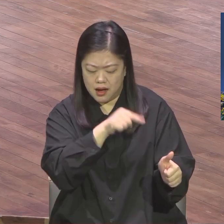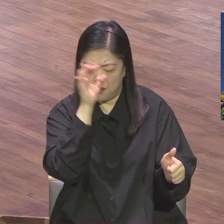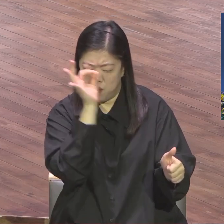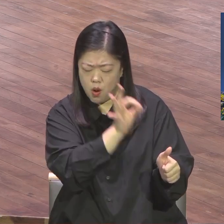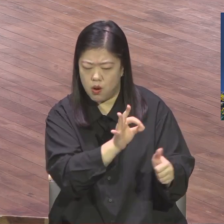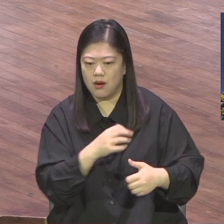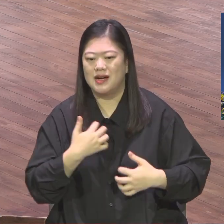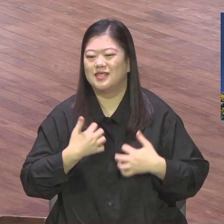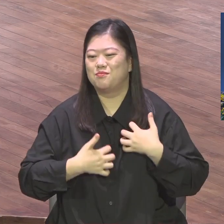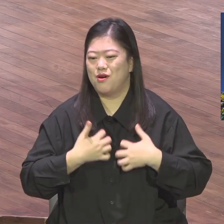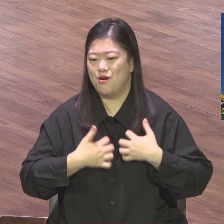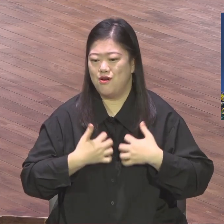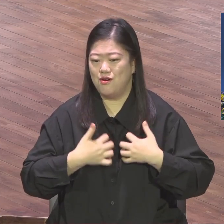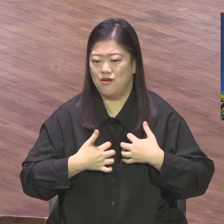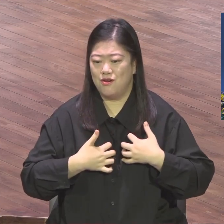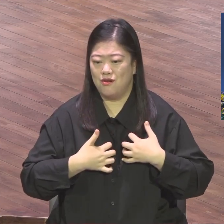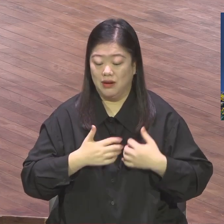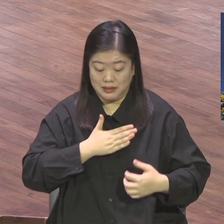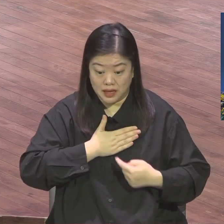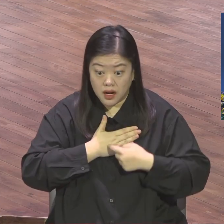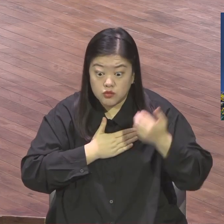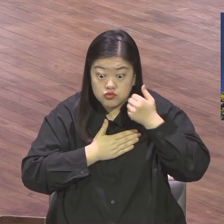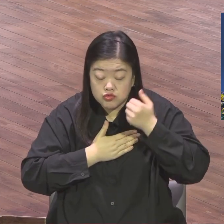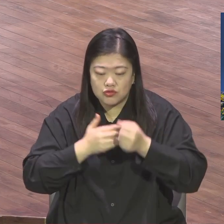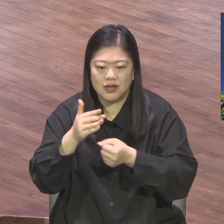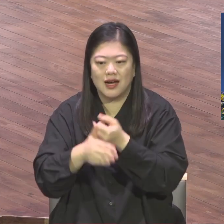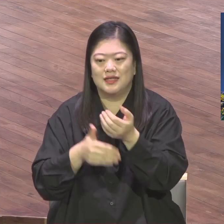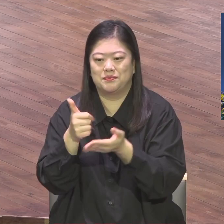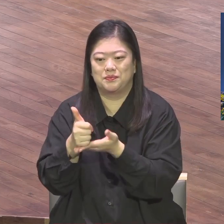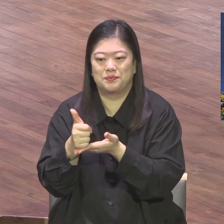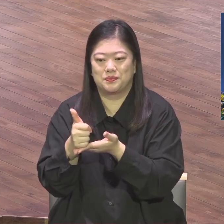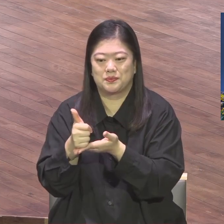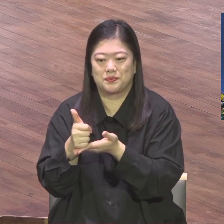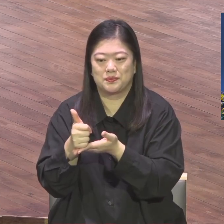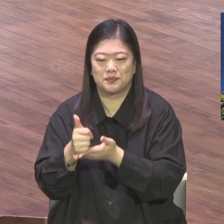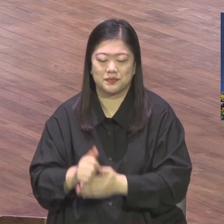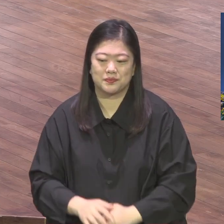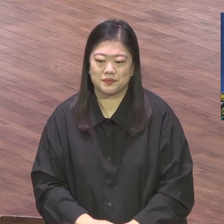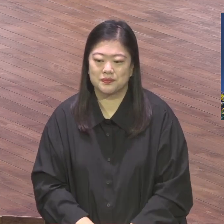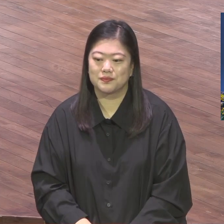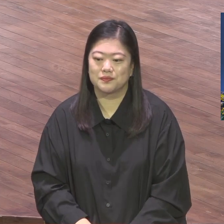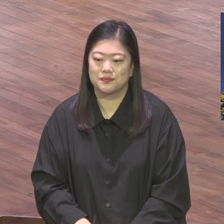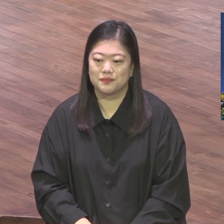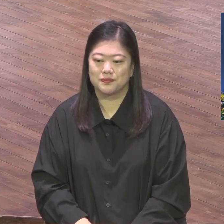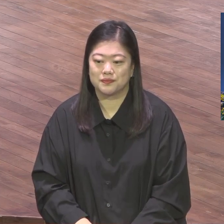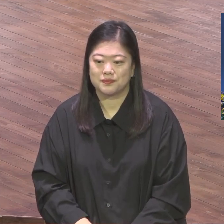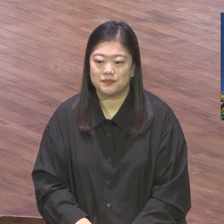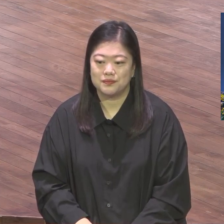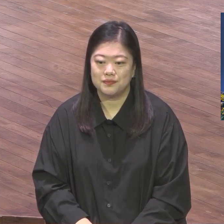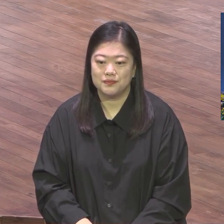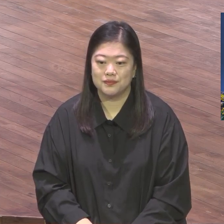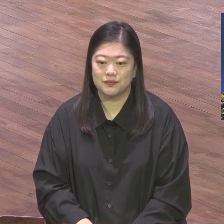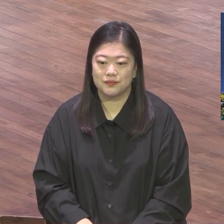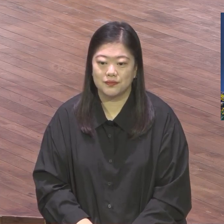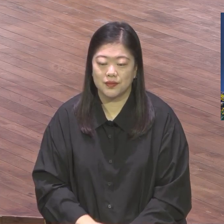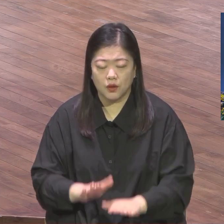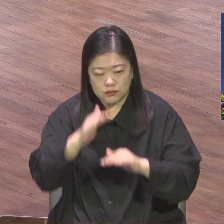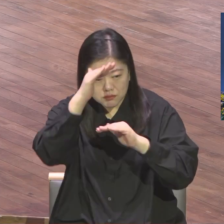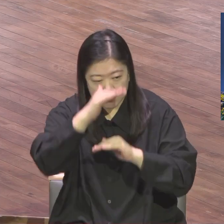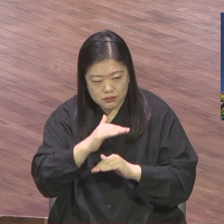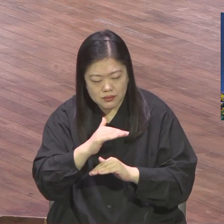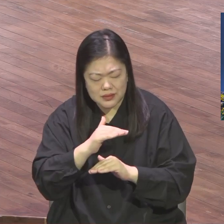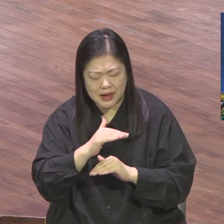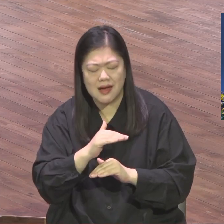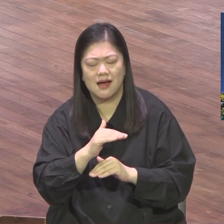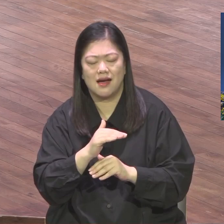하나님이 기뻐하신 일이라는 거죠. 하나님 기뻐하신다. 오늘 본문 말씀 통해 연계된 성도들은